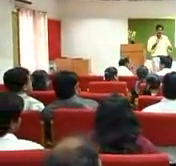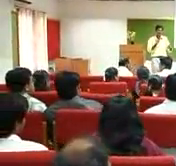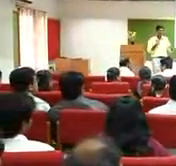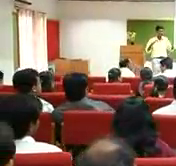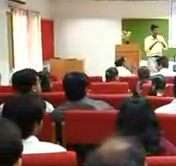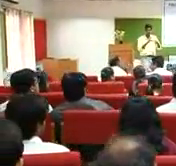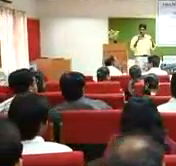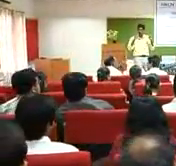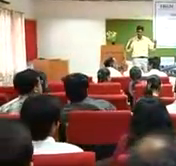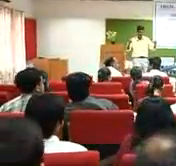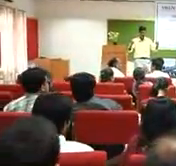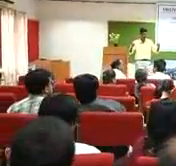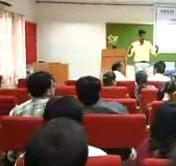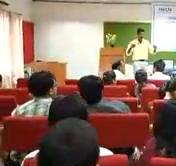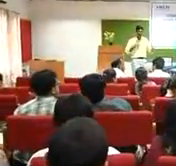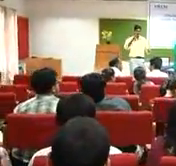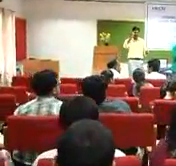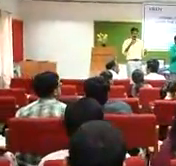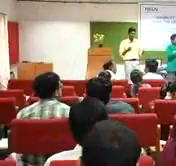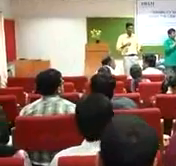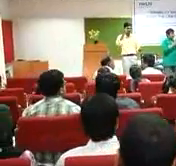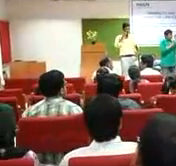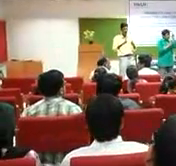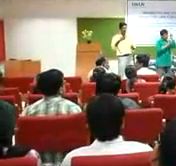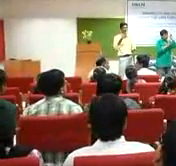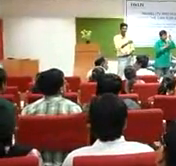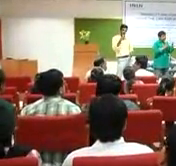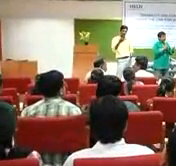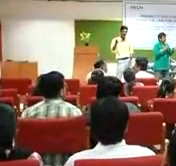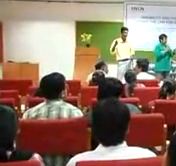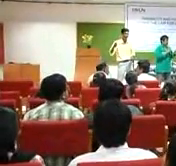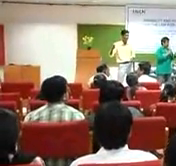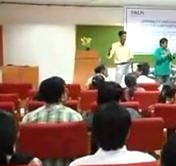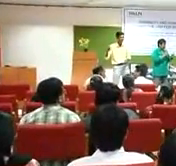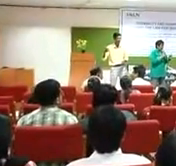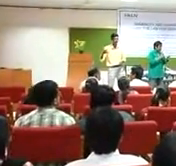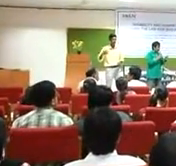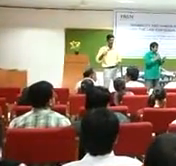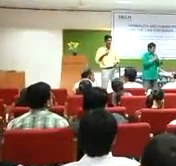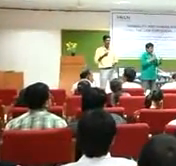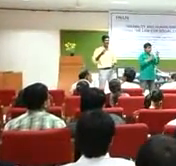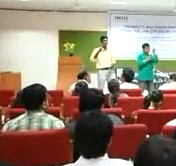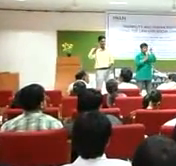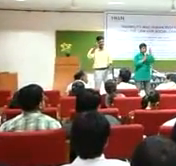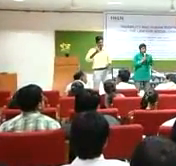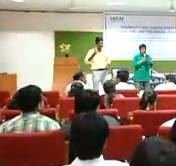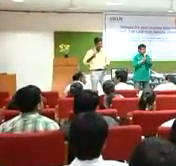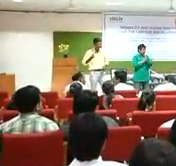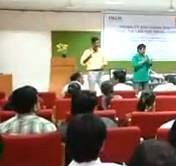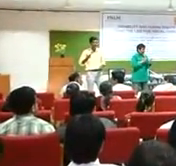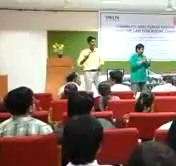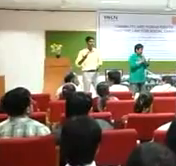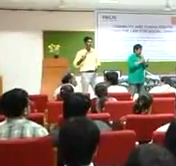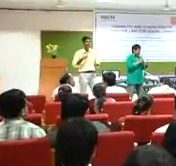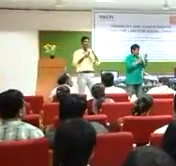भी हम लोगों को एक चीज ध्यान में रखना पड़ेगा कि जब हम लोग इंटेलेक्चुअल डिसेबिलिटी के बारे में बात कर रहे हैं और बुद्धांक